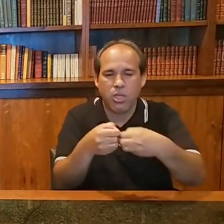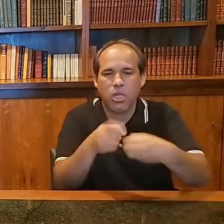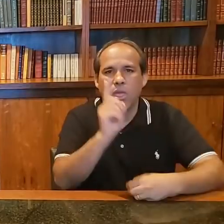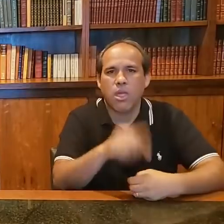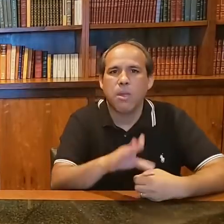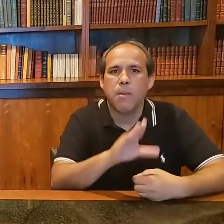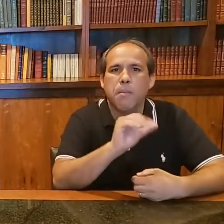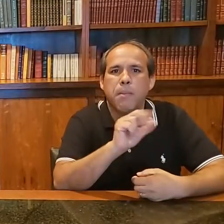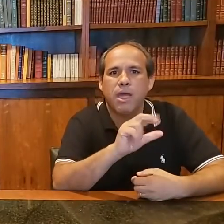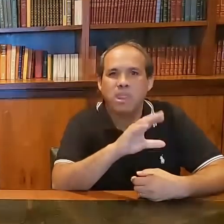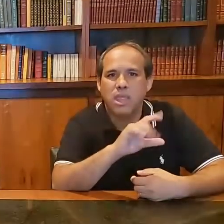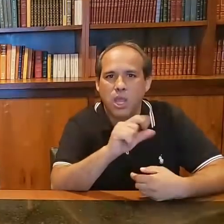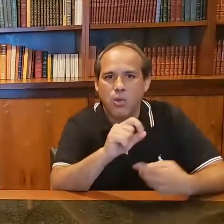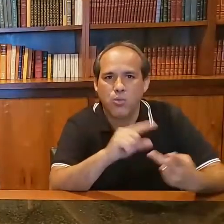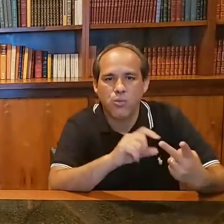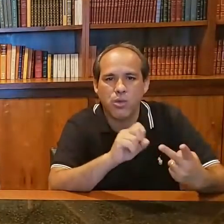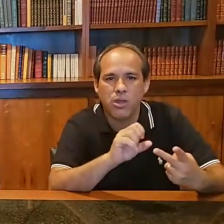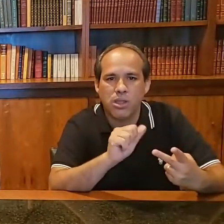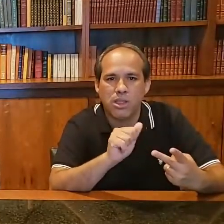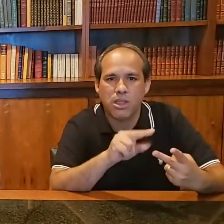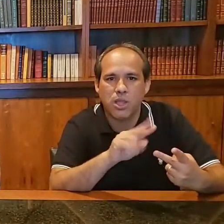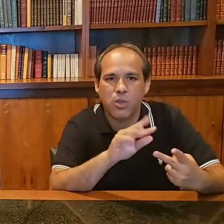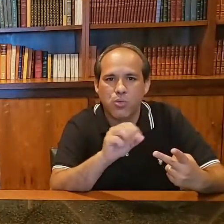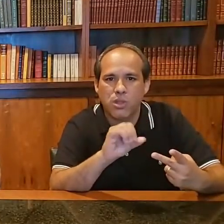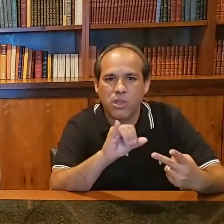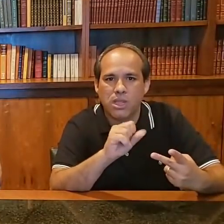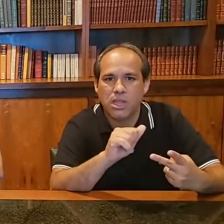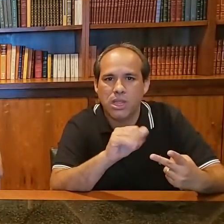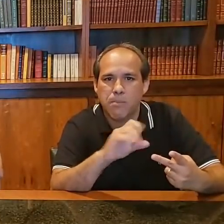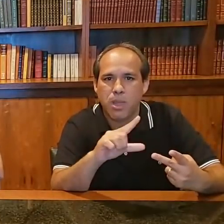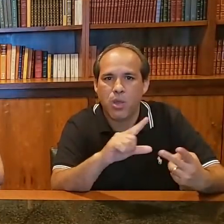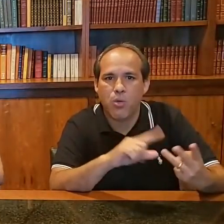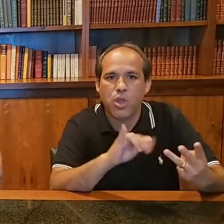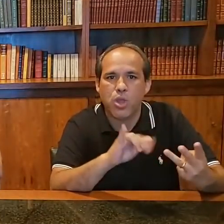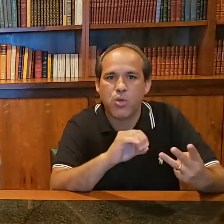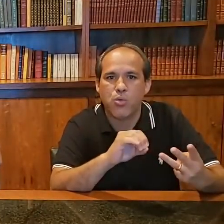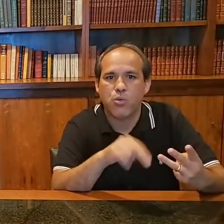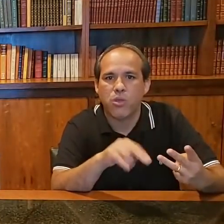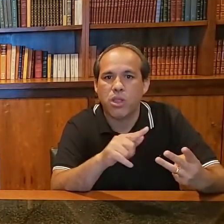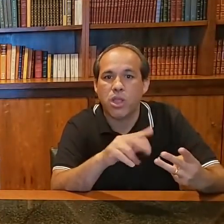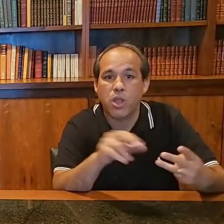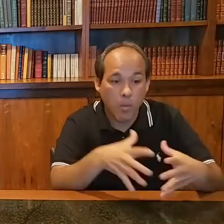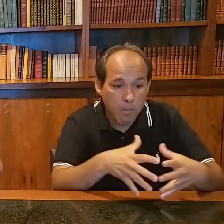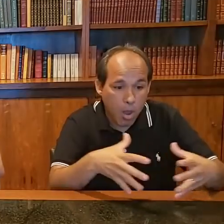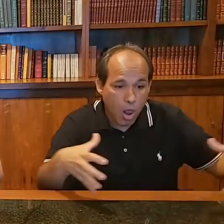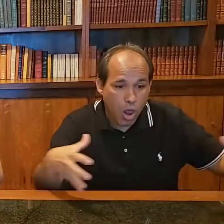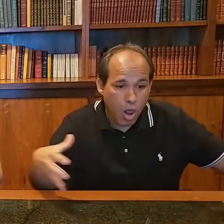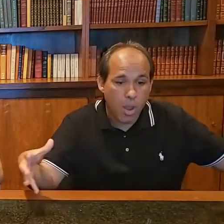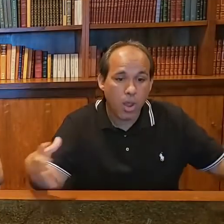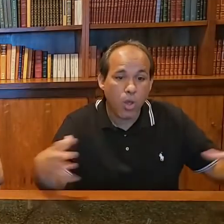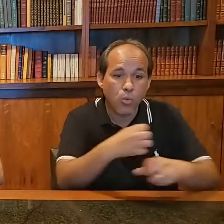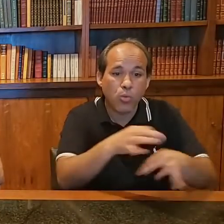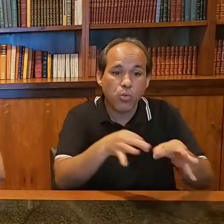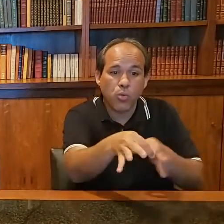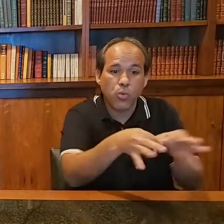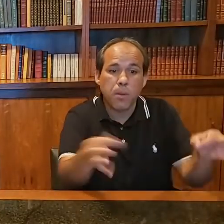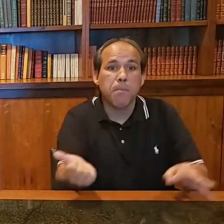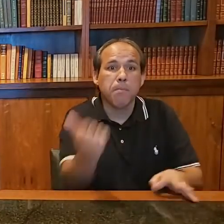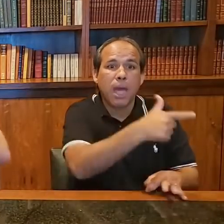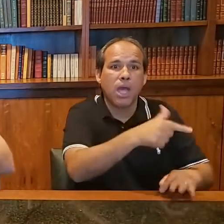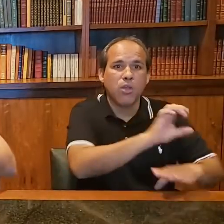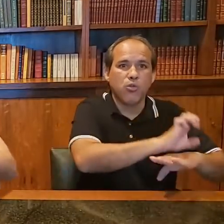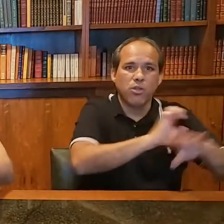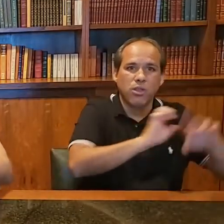se é Barcelos e Santa Isabel do Rio Negro. Você sabia que esses 3 municípios, a área dos 3 municípios, é maior que toda a área do estado de São Paulo? Não sabia, não. Olha